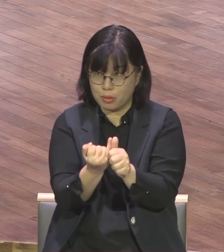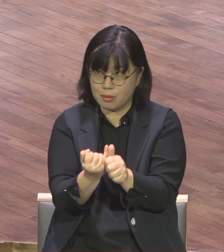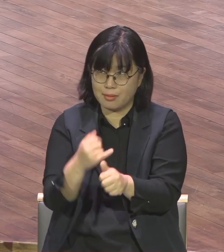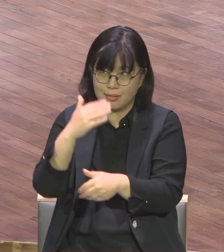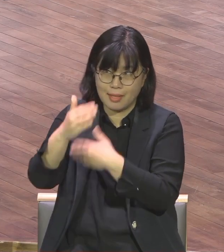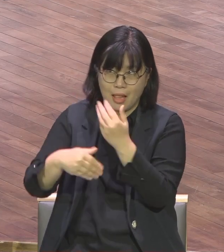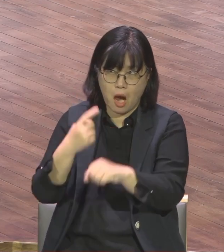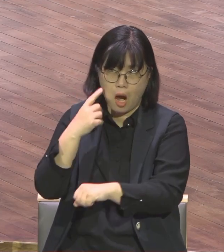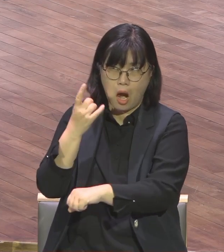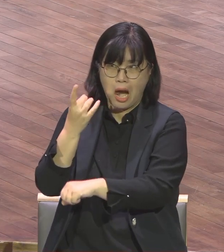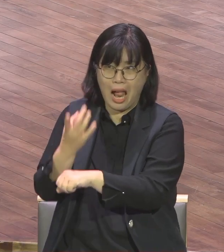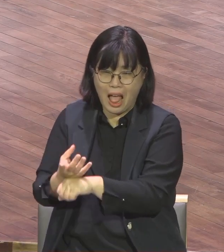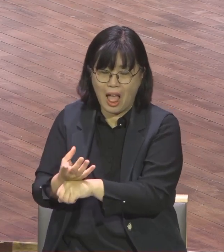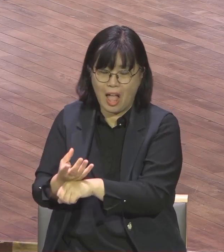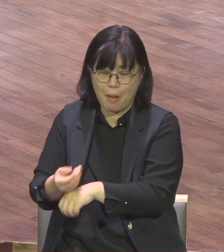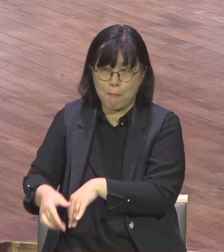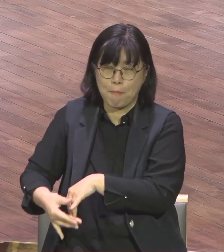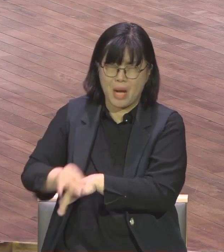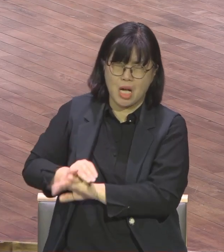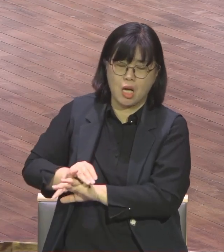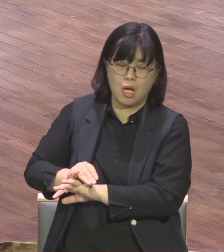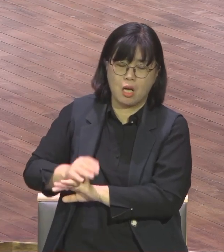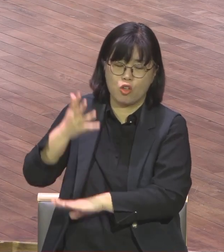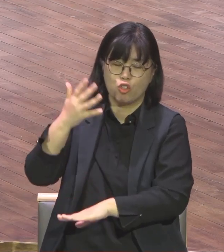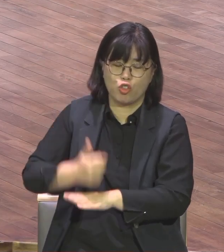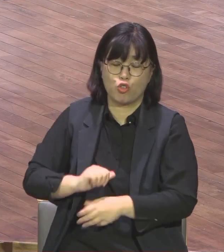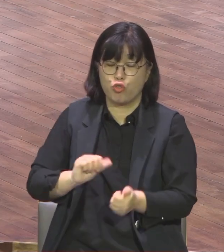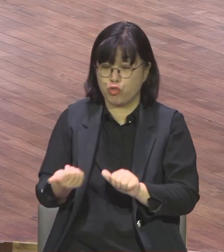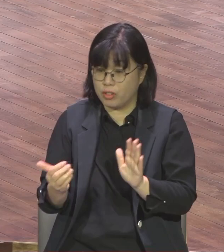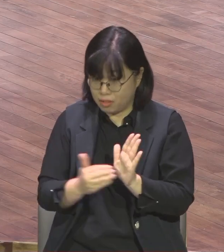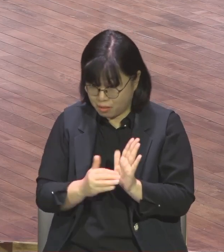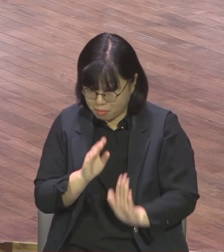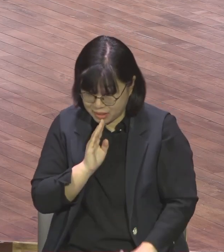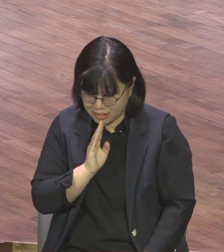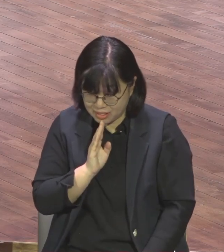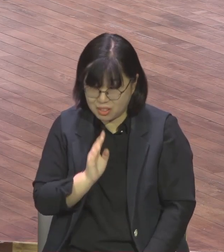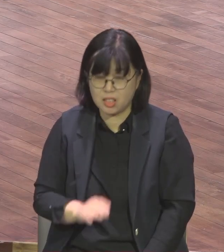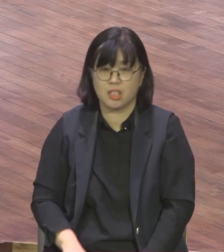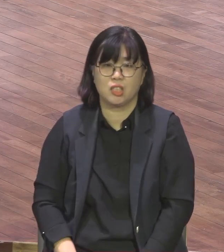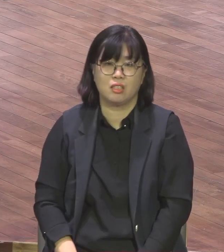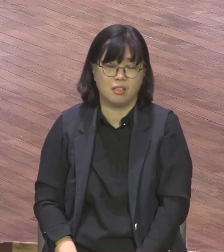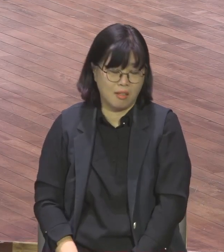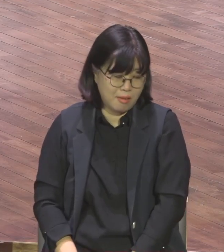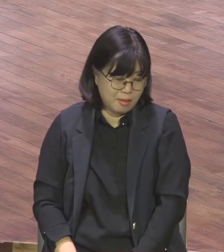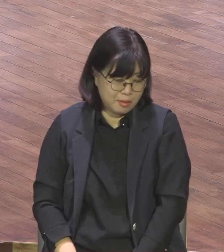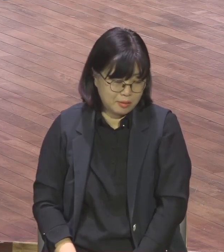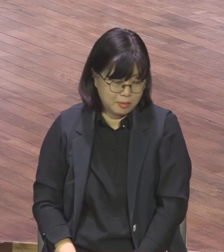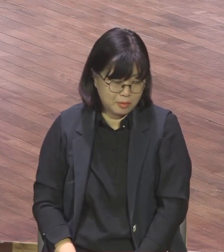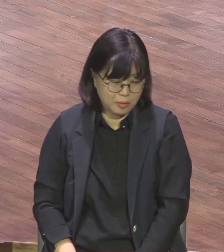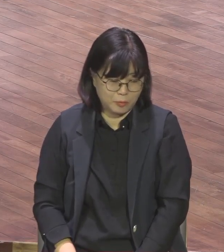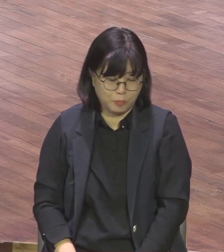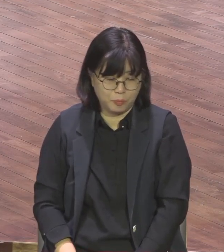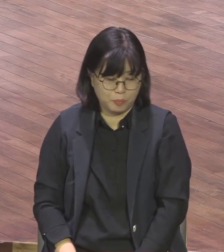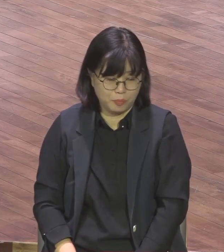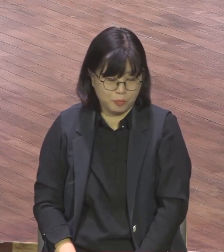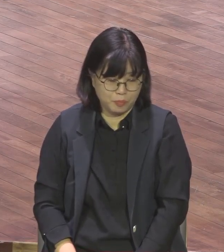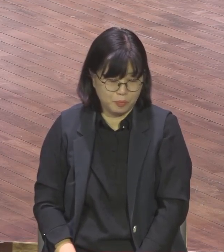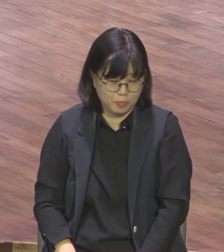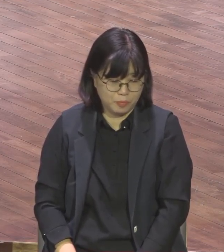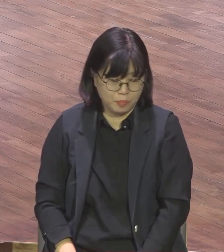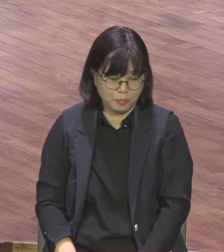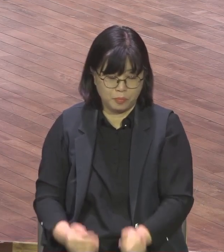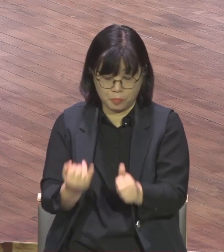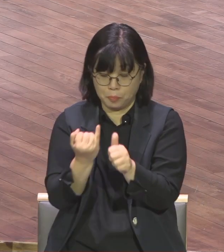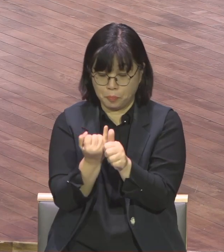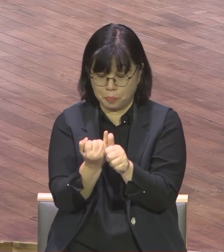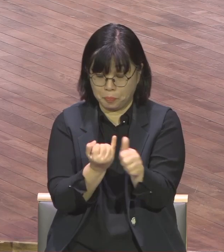3시간 후에 나타난 삽비라도 동일하게 성령을 속이려 해가지고 죽임 당하죠. 이스라엘에 보면 삽비라도 처음 땅을 팔아 그